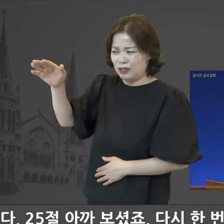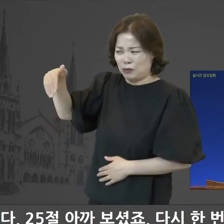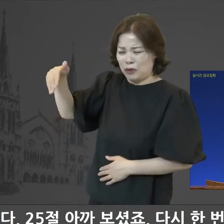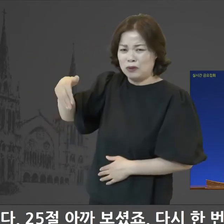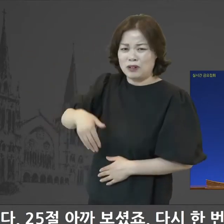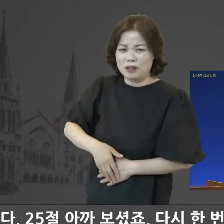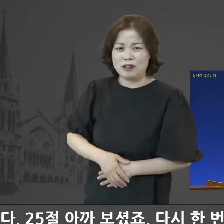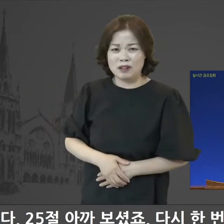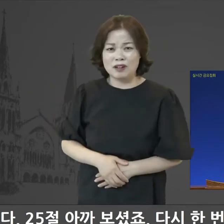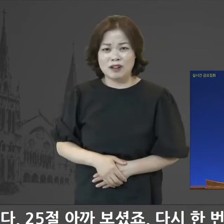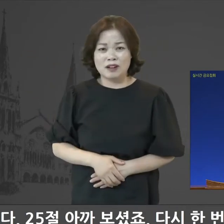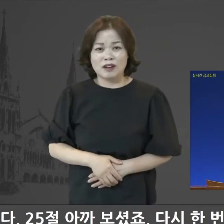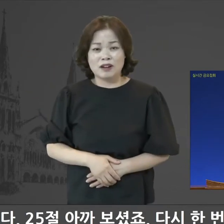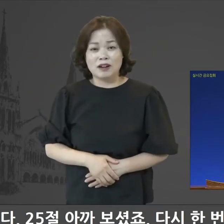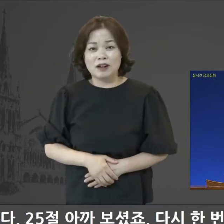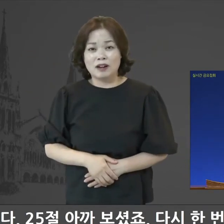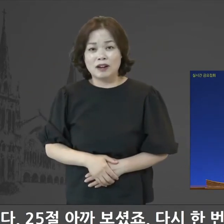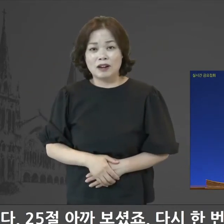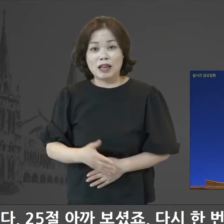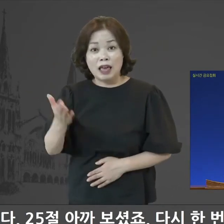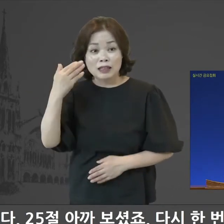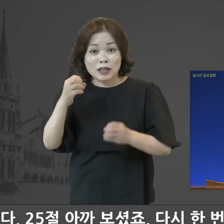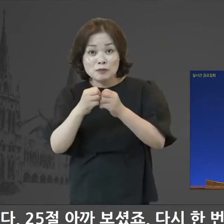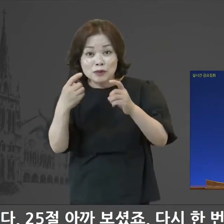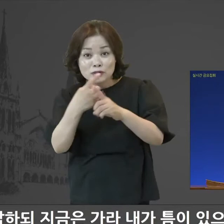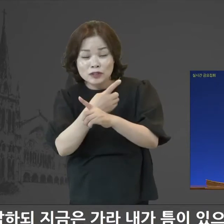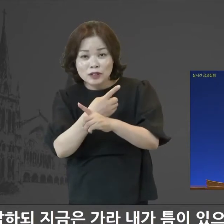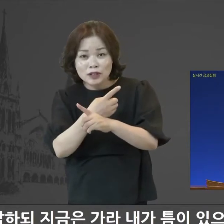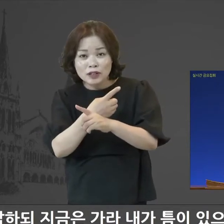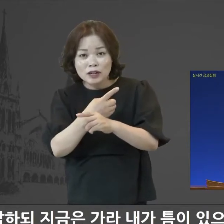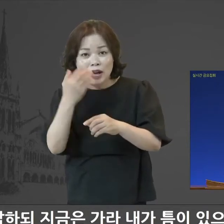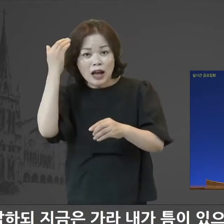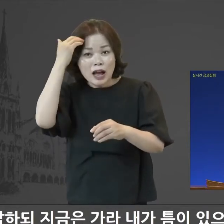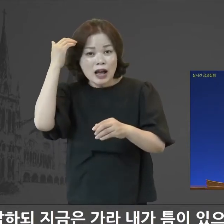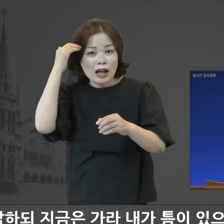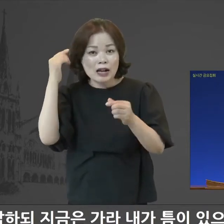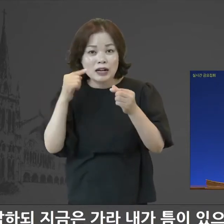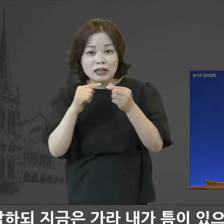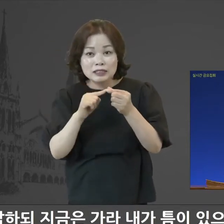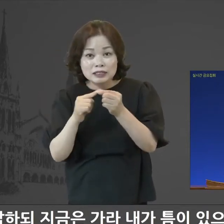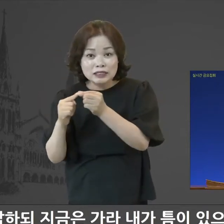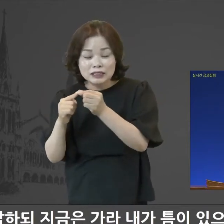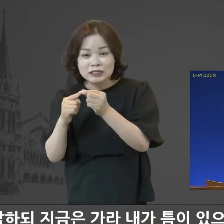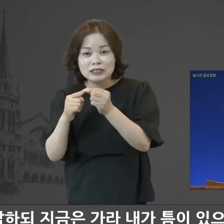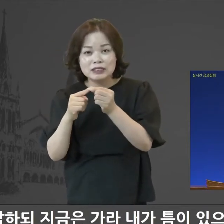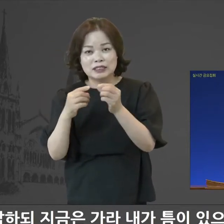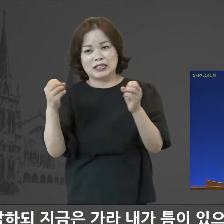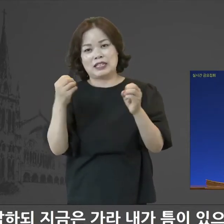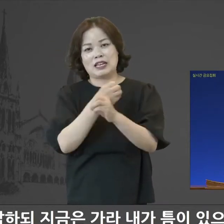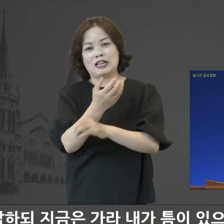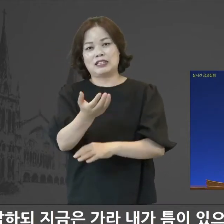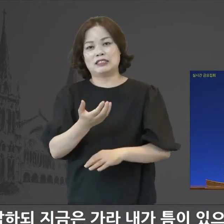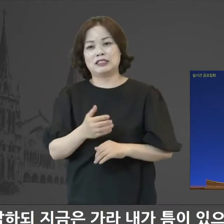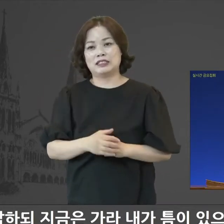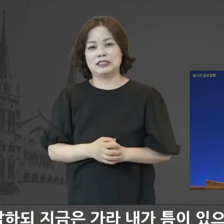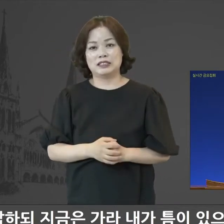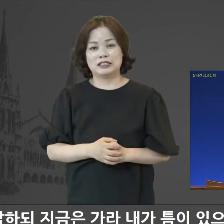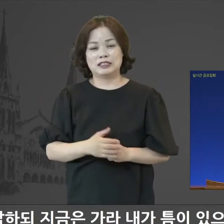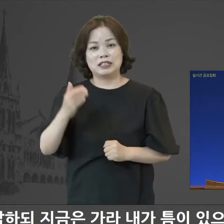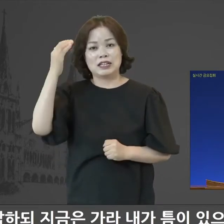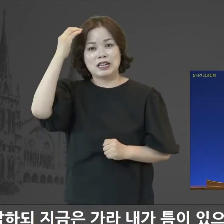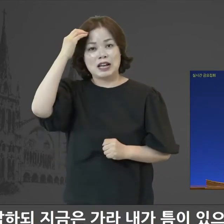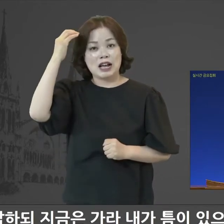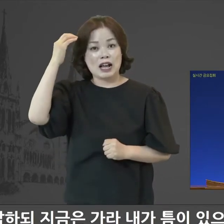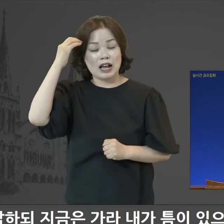하고. 이 옛날 번역 기억나시죠? 한글 개역. 요거 우리 지금 개역 개정 전에 한글